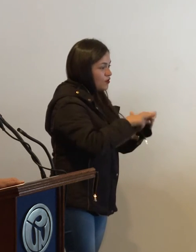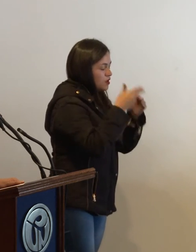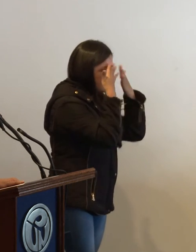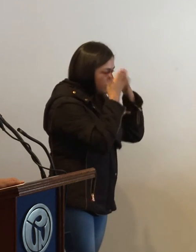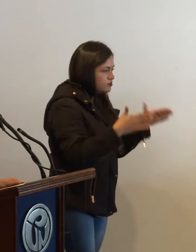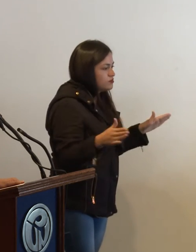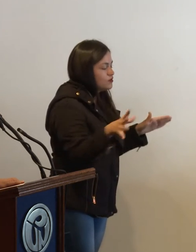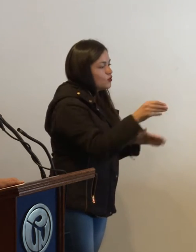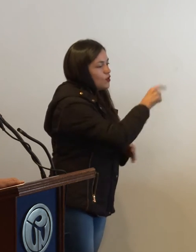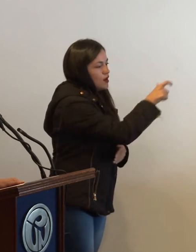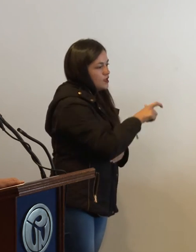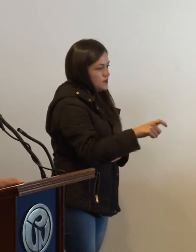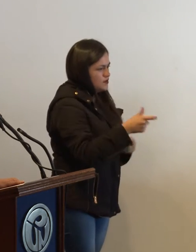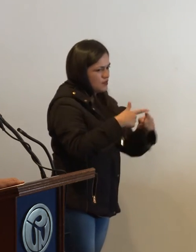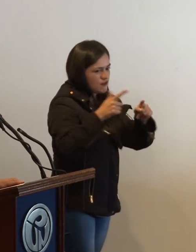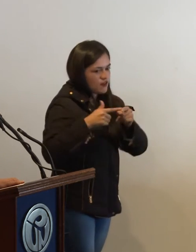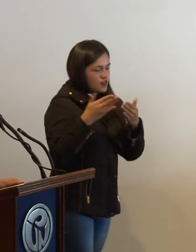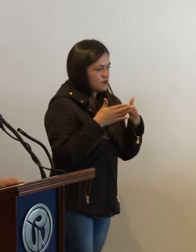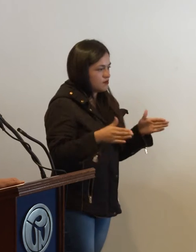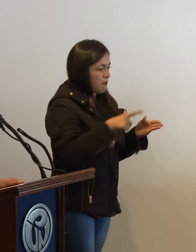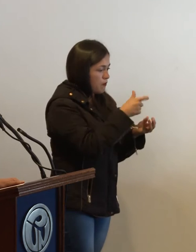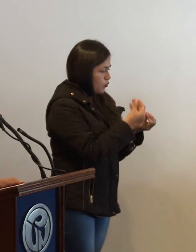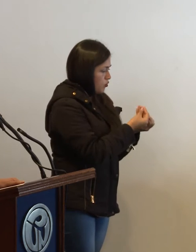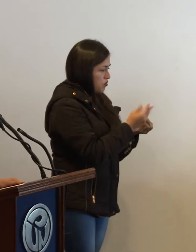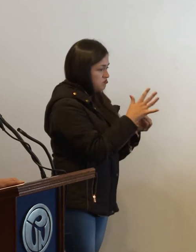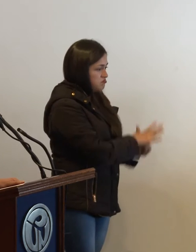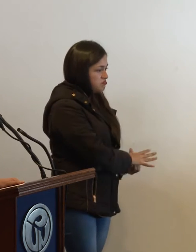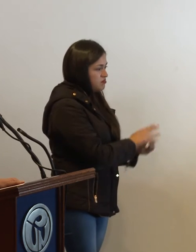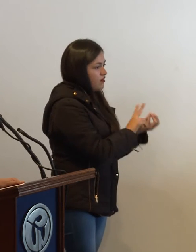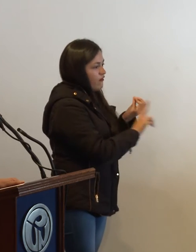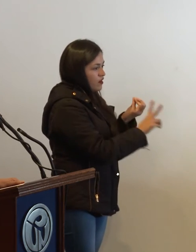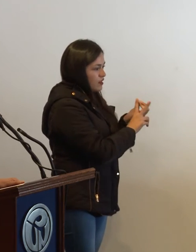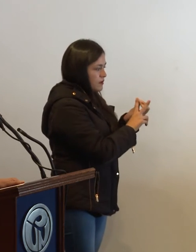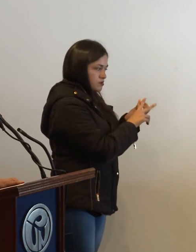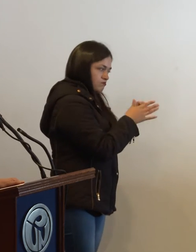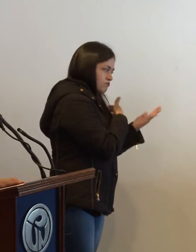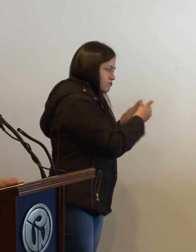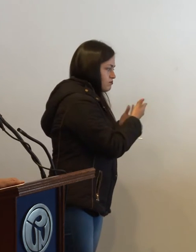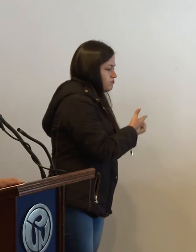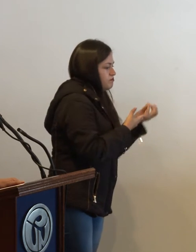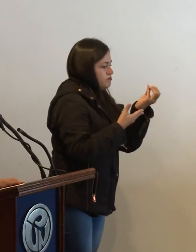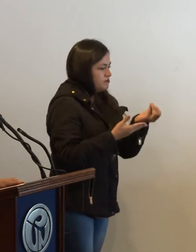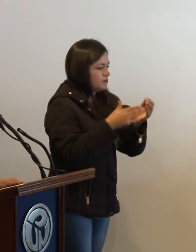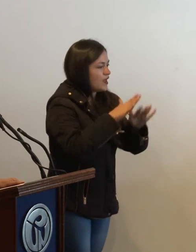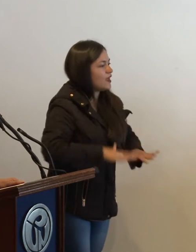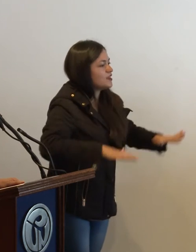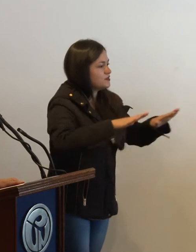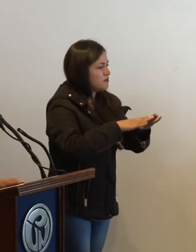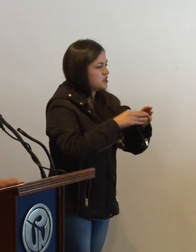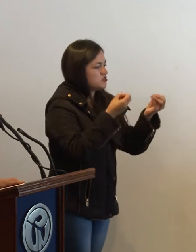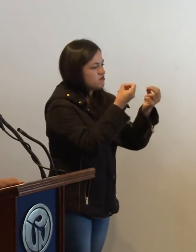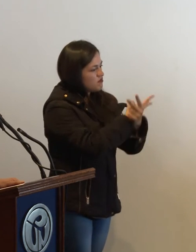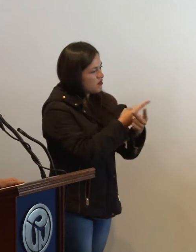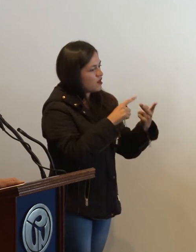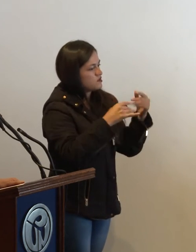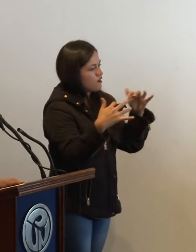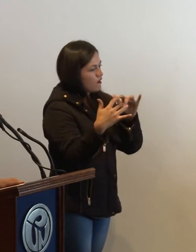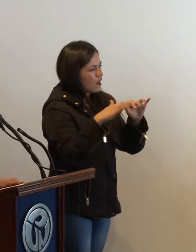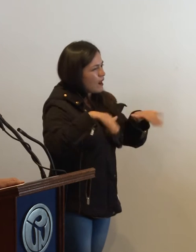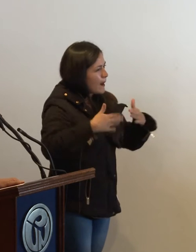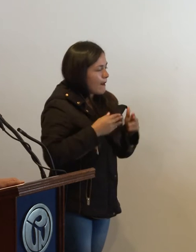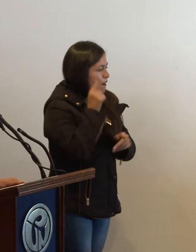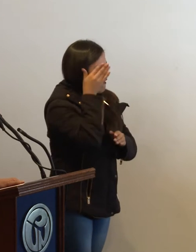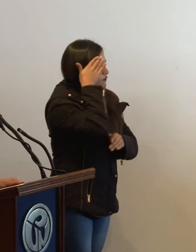todos, especialmente a los excluidos y a las víctimas, en la construcción de un futuro sin guerras, sin depredación y